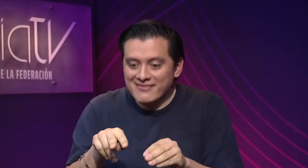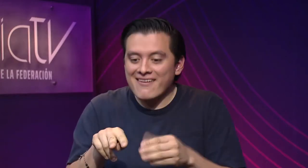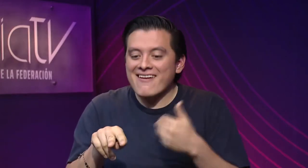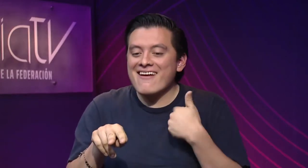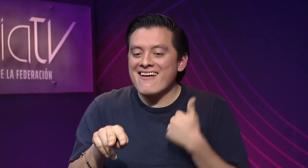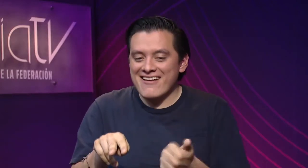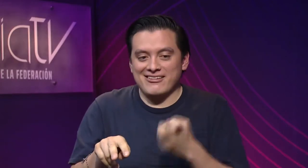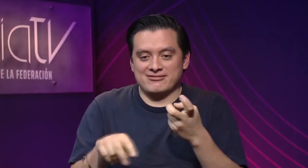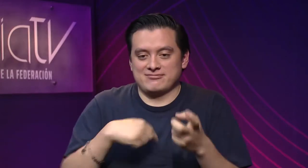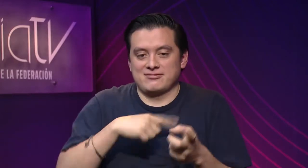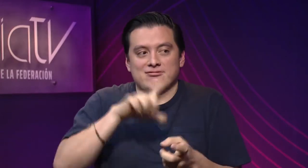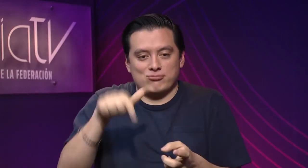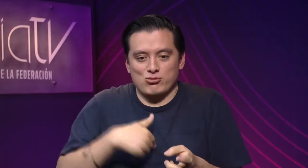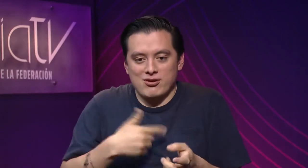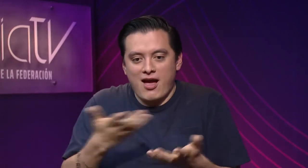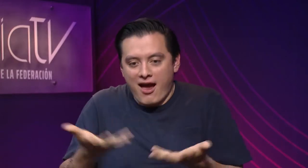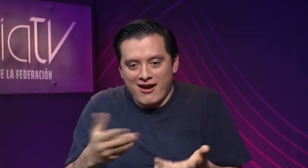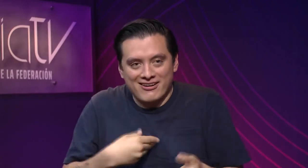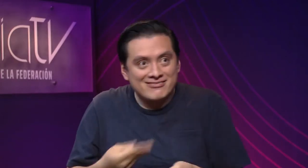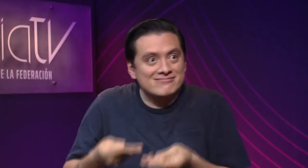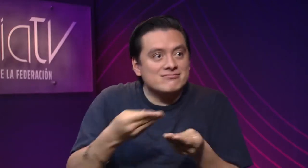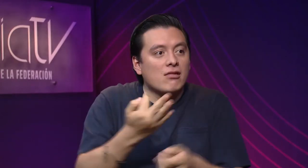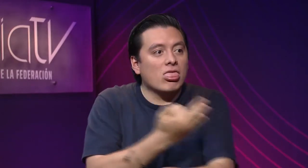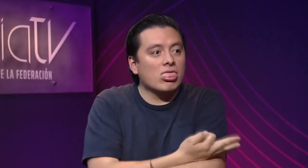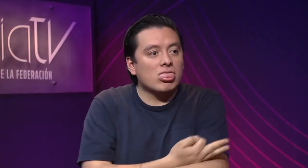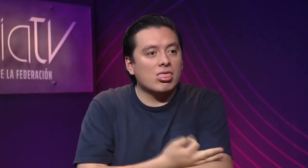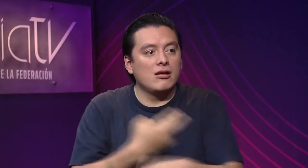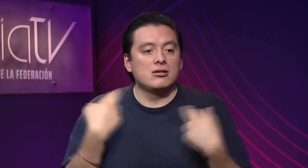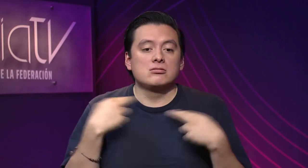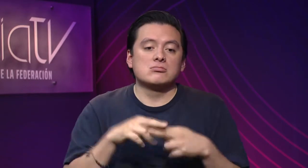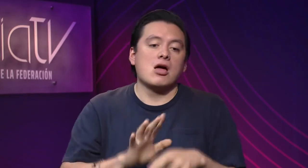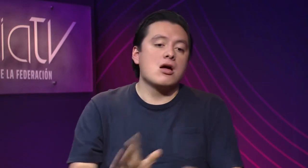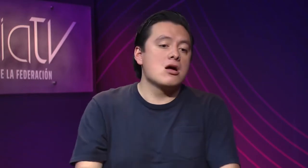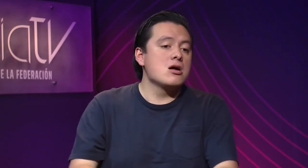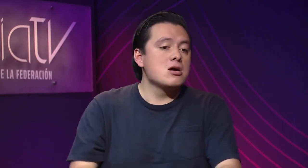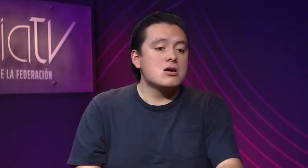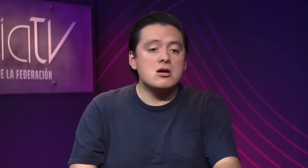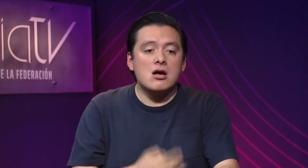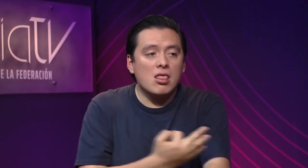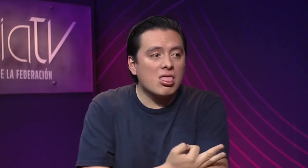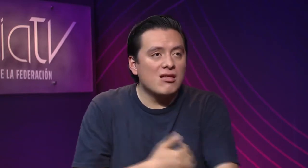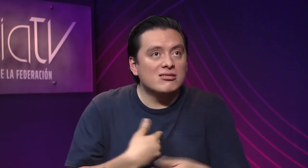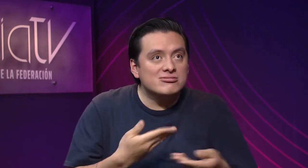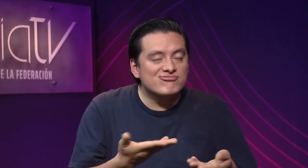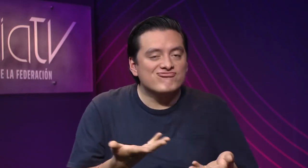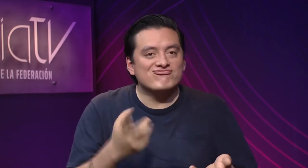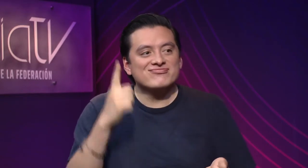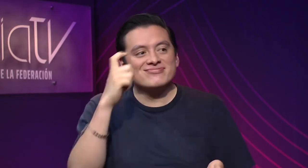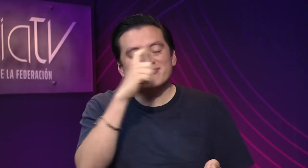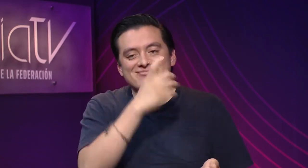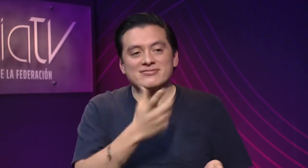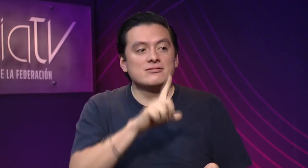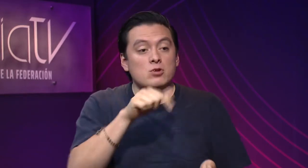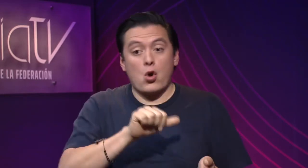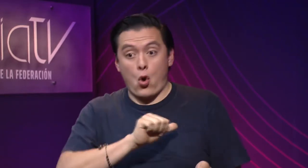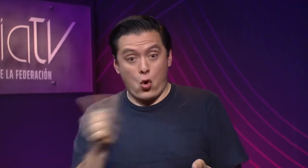y no quieren ahondar más en ello. Entonces yo me tengo que apoyar con los compañeros algunos para que me ayuden a